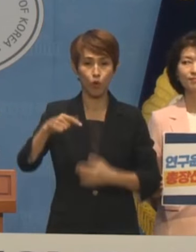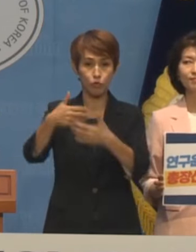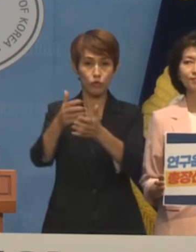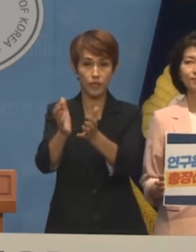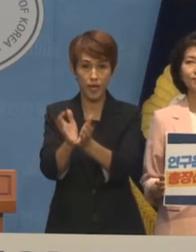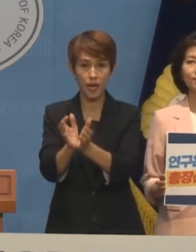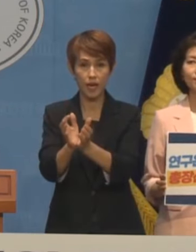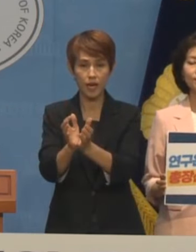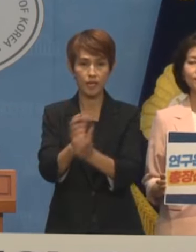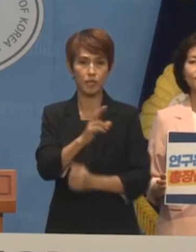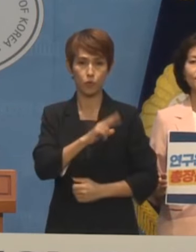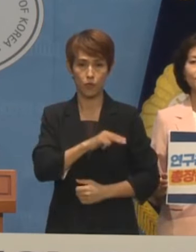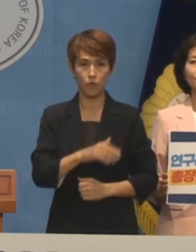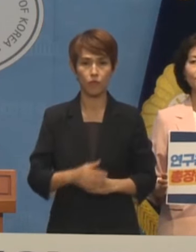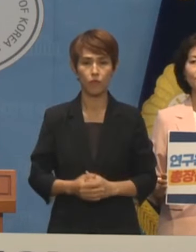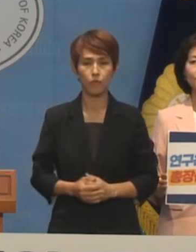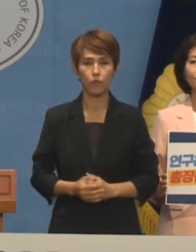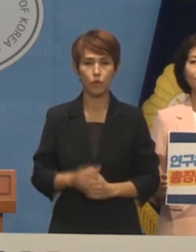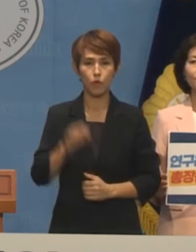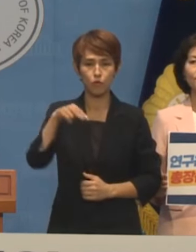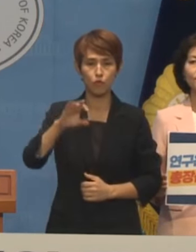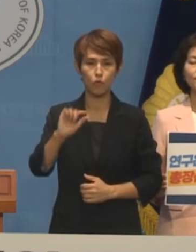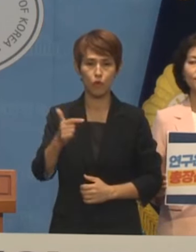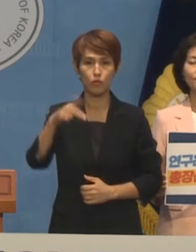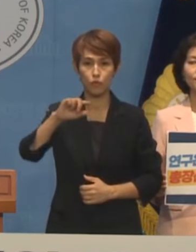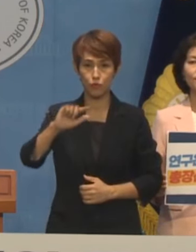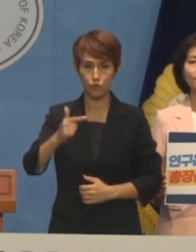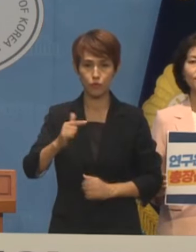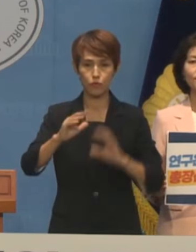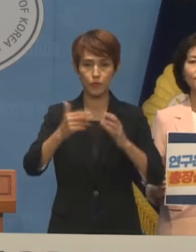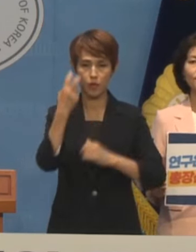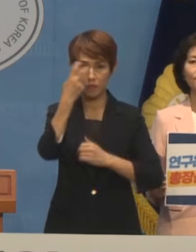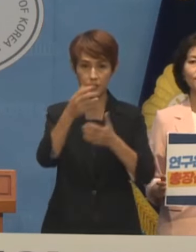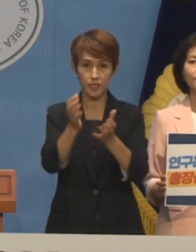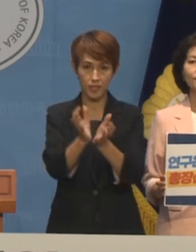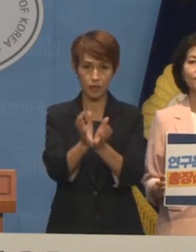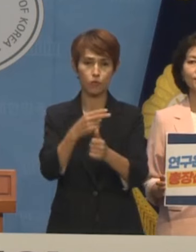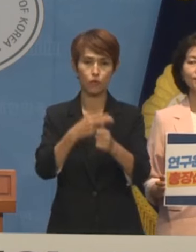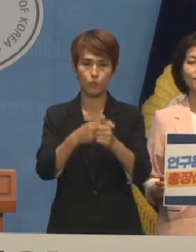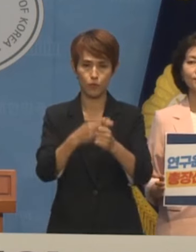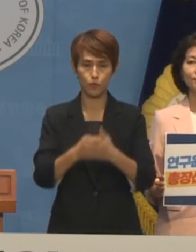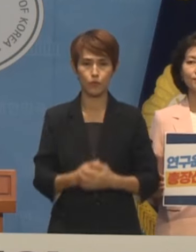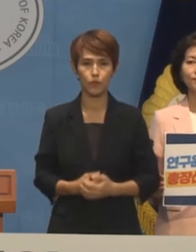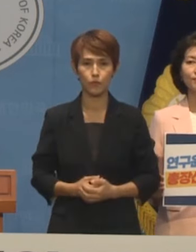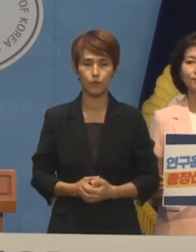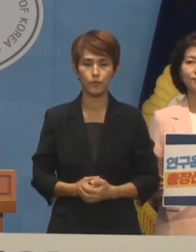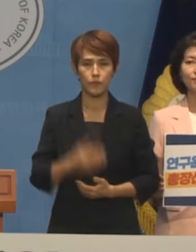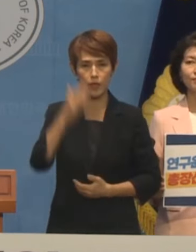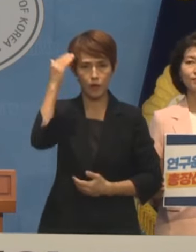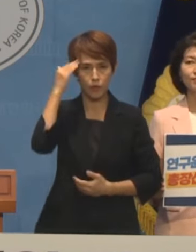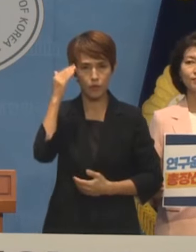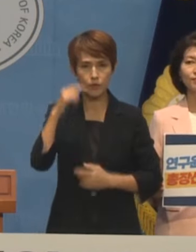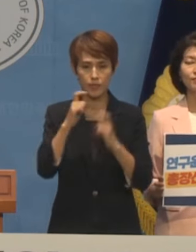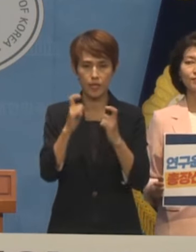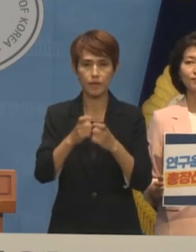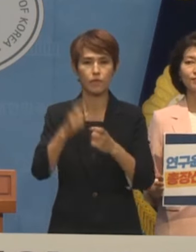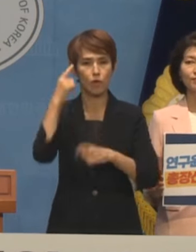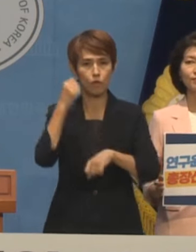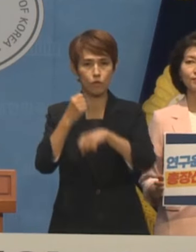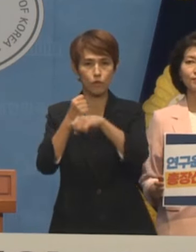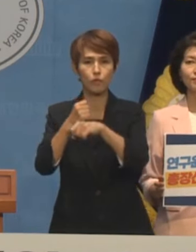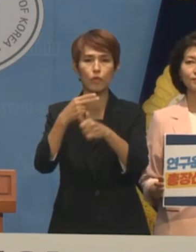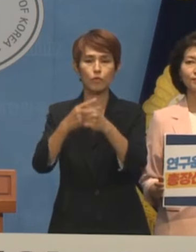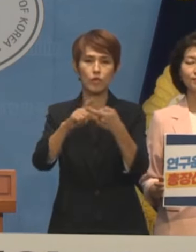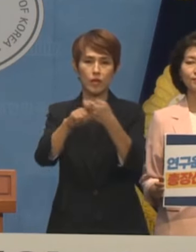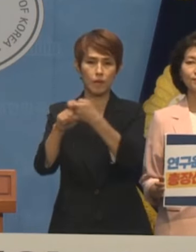조국혁신당 강경숙 의원 그리고 유원준 범학계 국민검증단 검증교수 또 김익진 한국사립연구대학교수